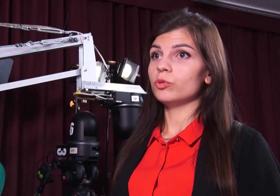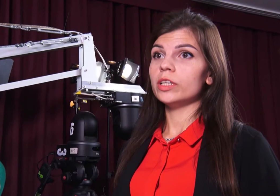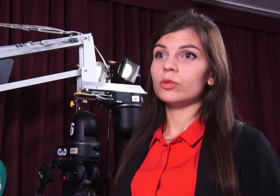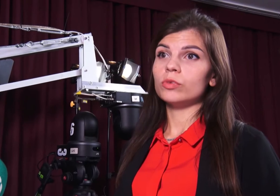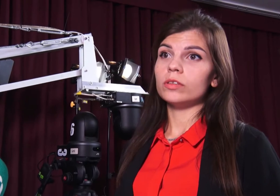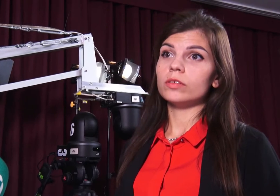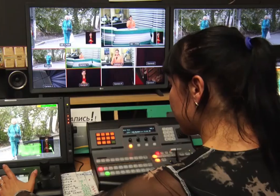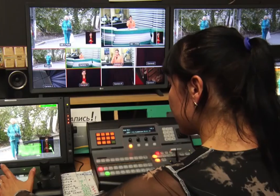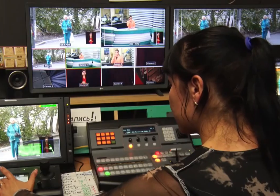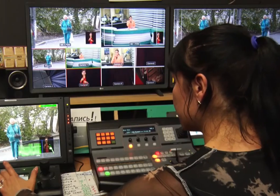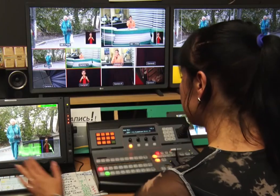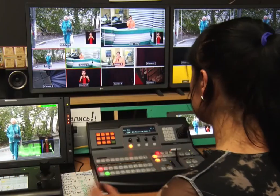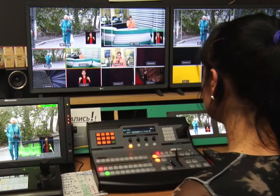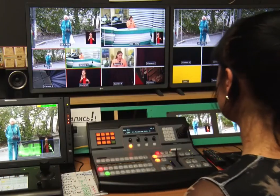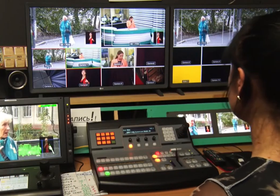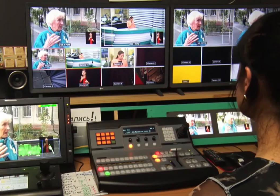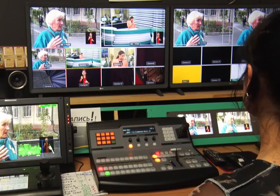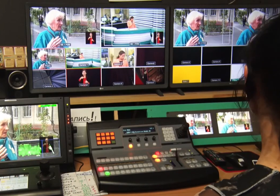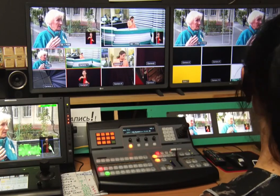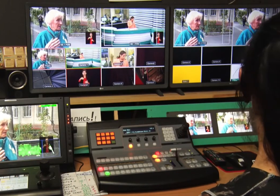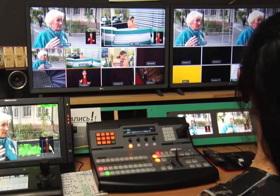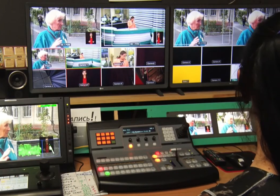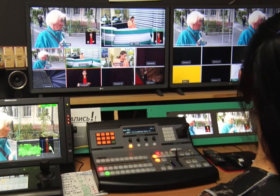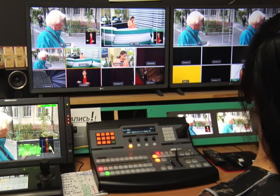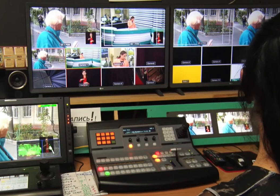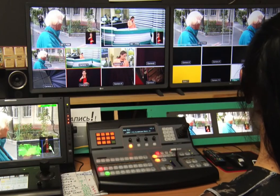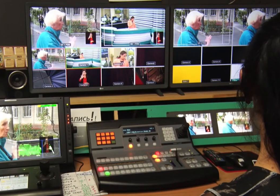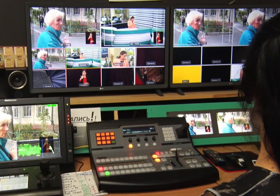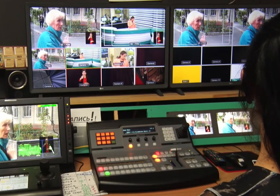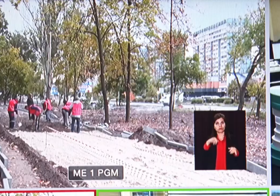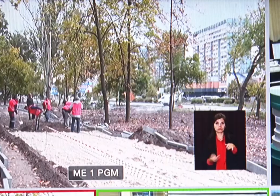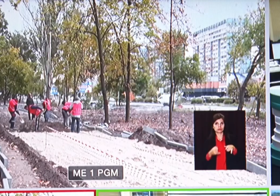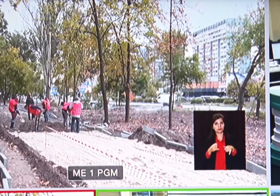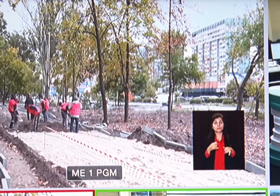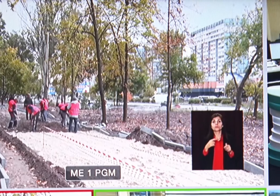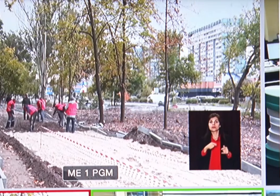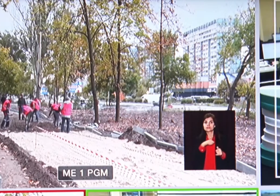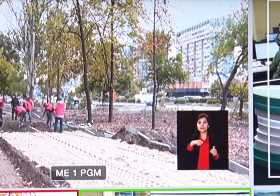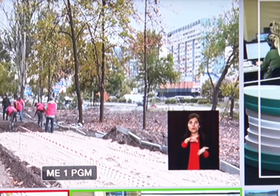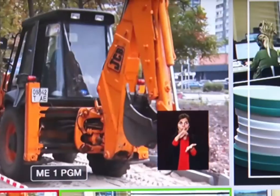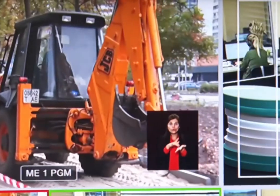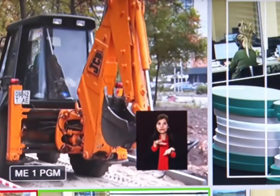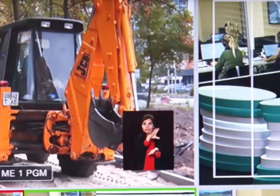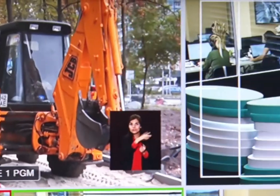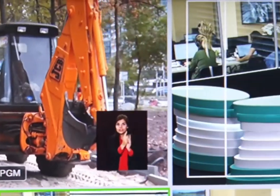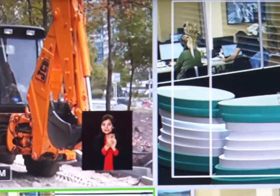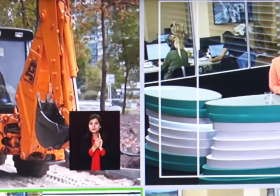вдосконалювала навички і зараз, каже, жестова мова – її професія. Дівчина прикладає на весіллях, конференціях, в автошколах, на